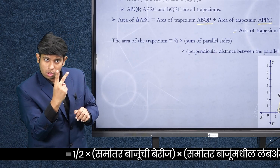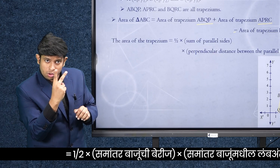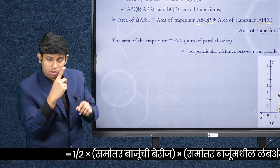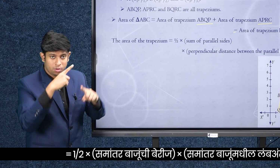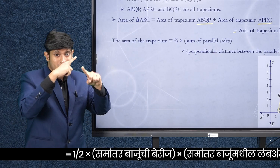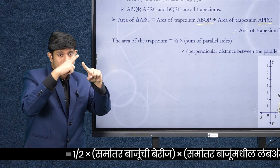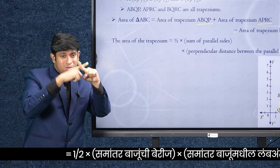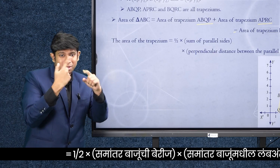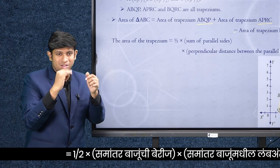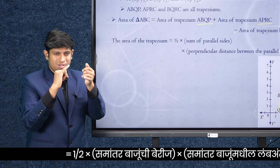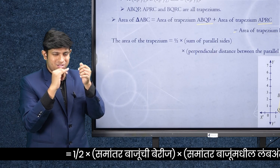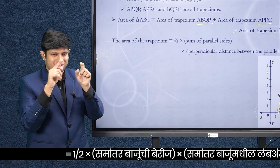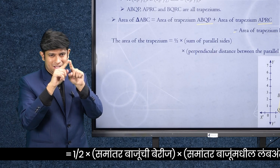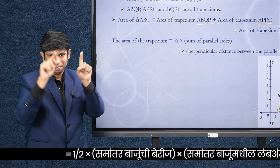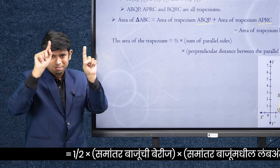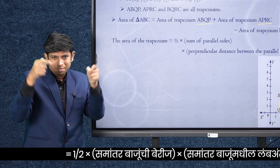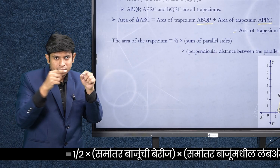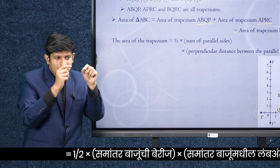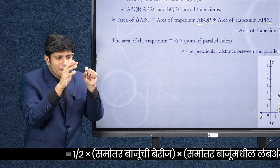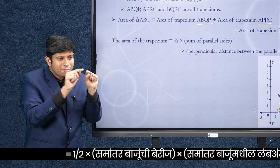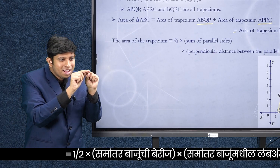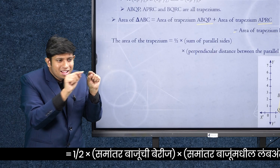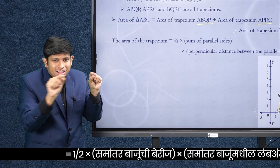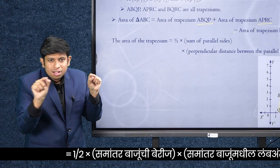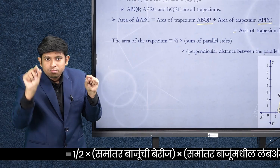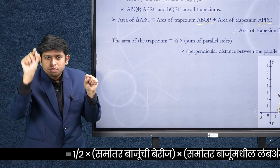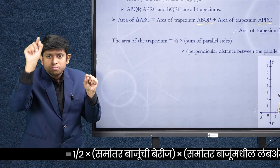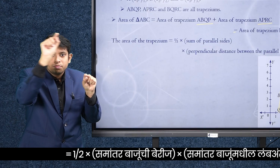बेरीज इंटू समांतर बाजूंमधील लंबांतर.